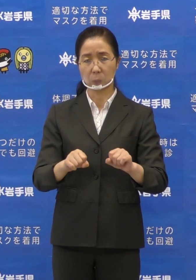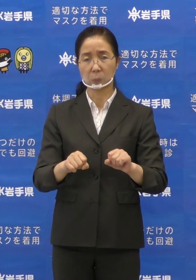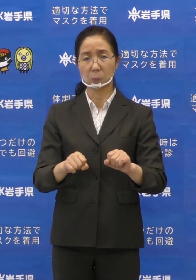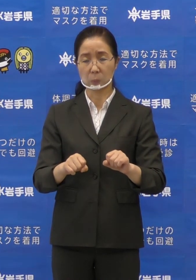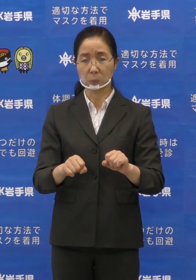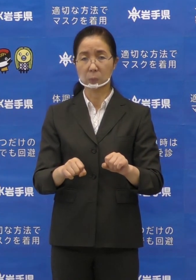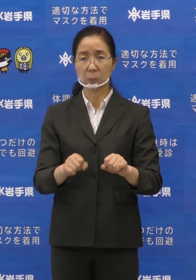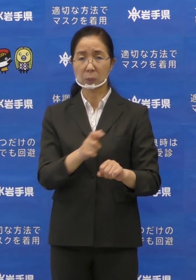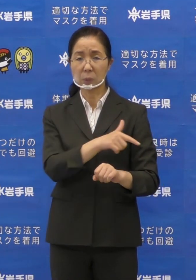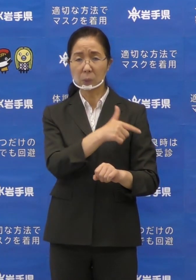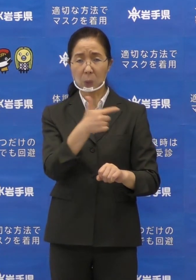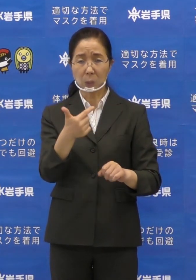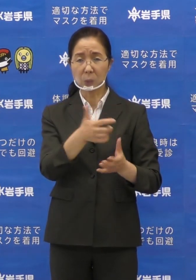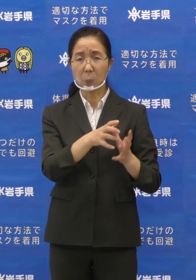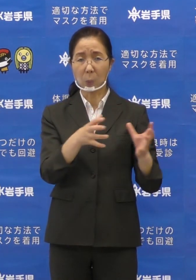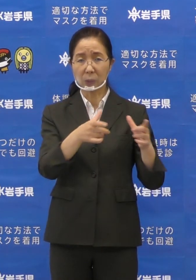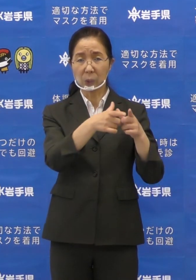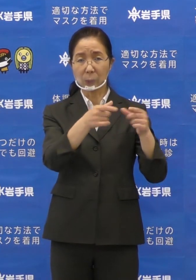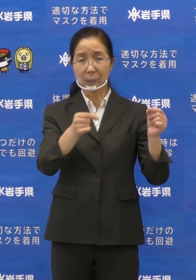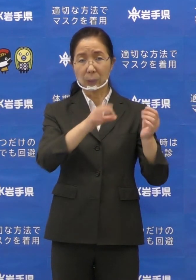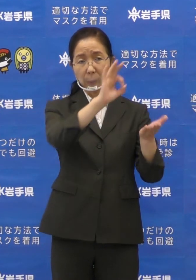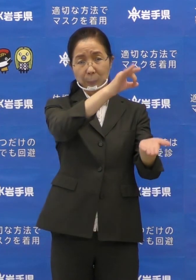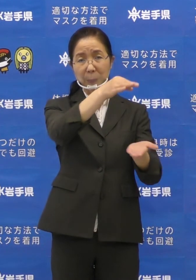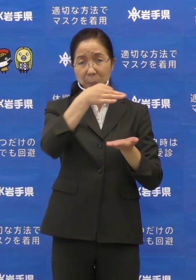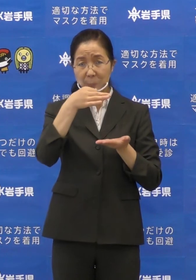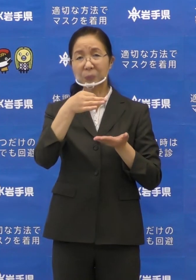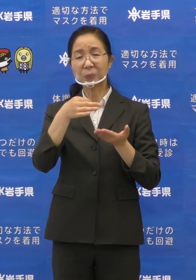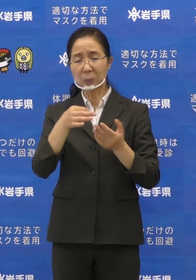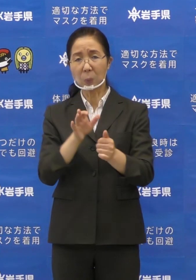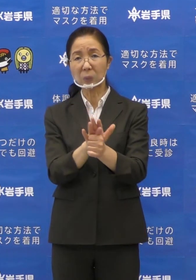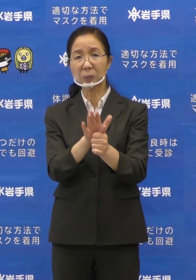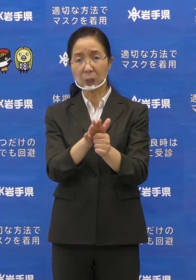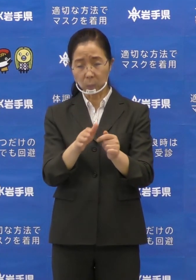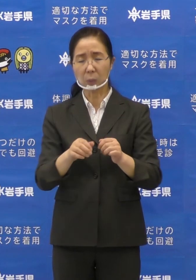さらに非常に大きな国のスキームによる支